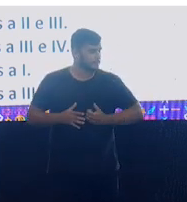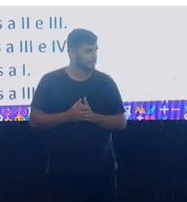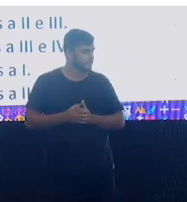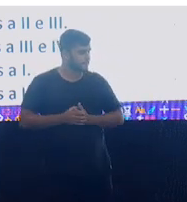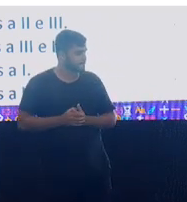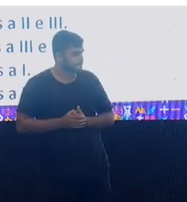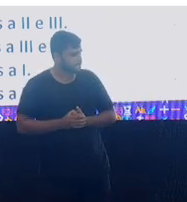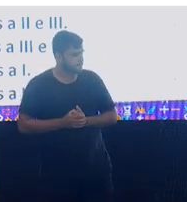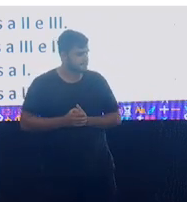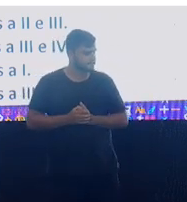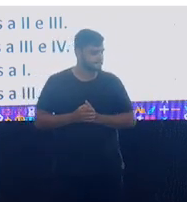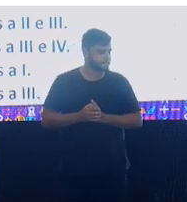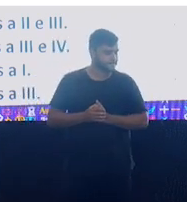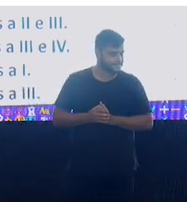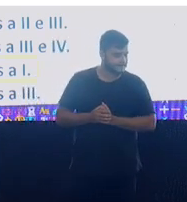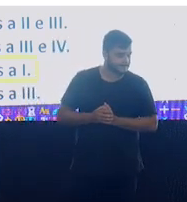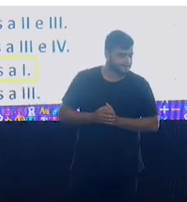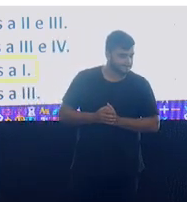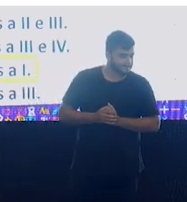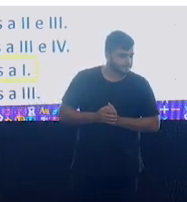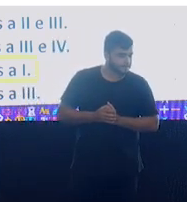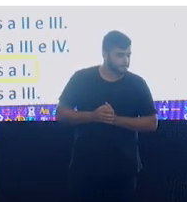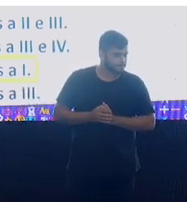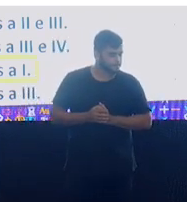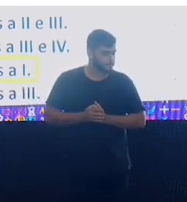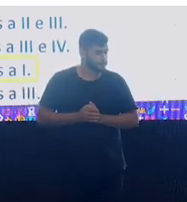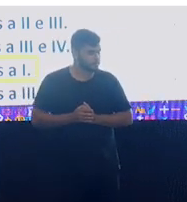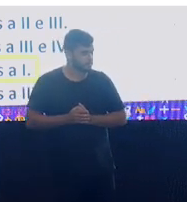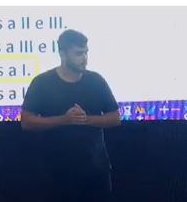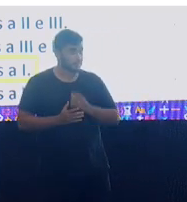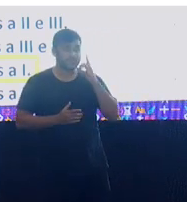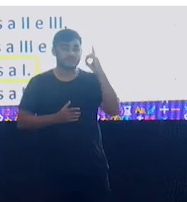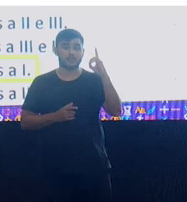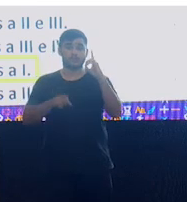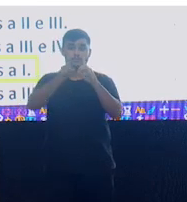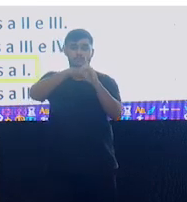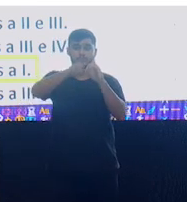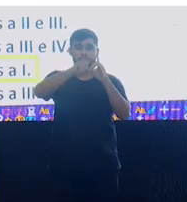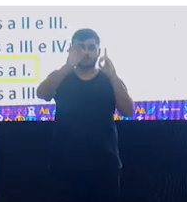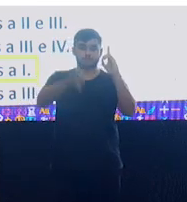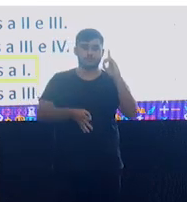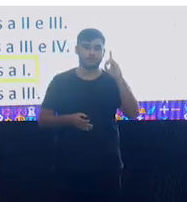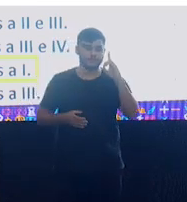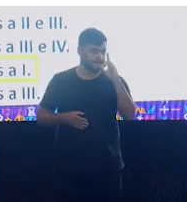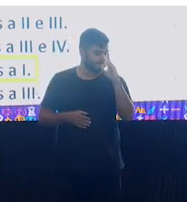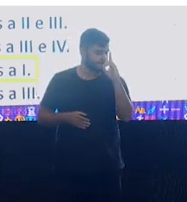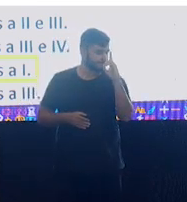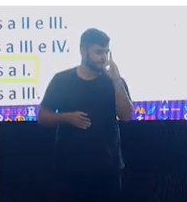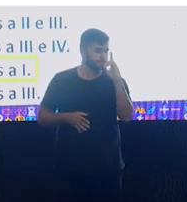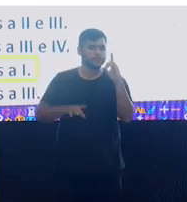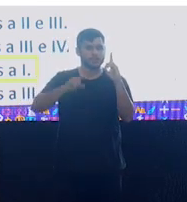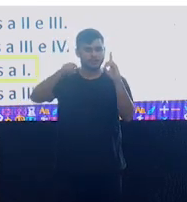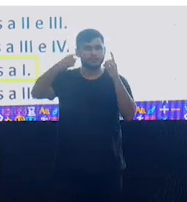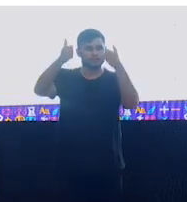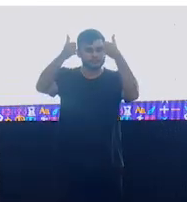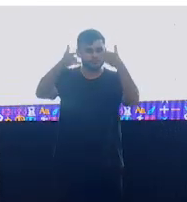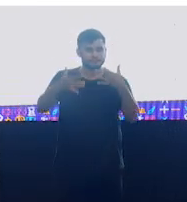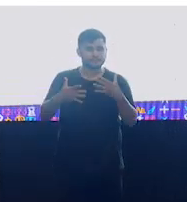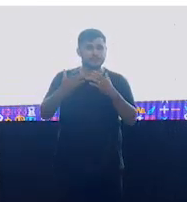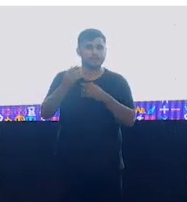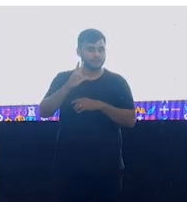vai dar tempo de comentarmos todos, tá? Gabarito letra D, depois essa questão ela vai direitinho para vocês,